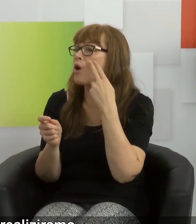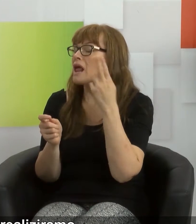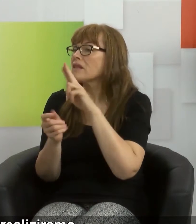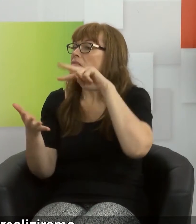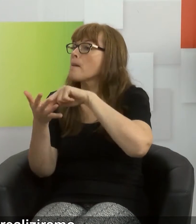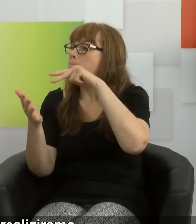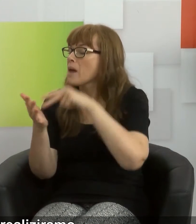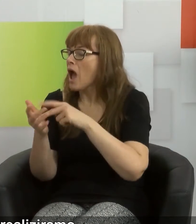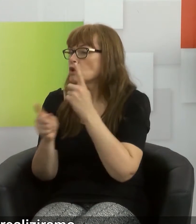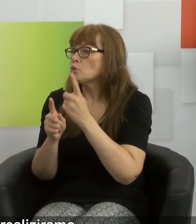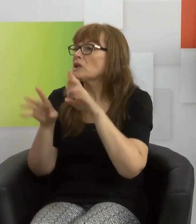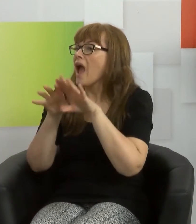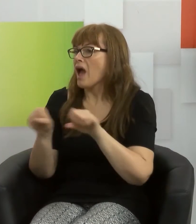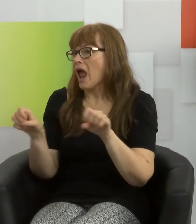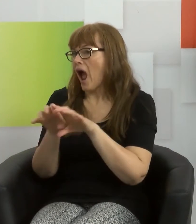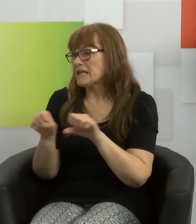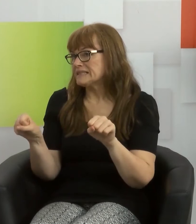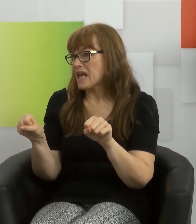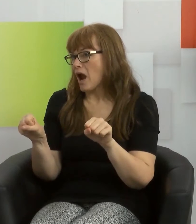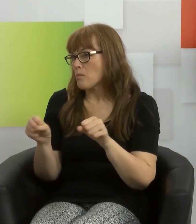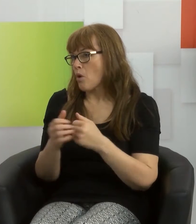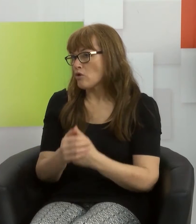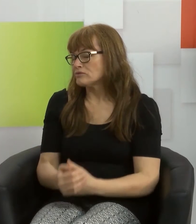plan, realiziramo.